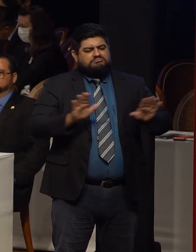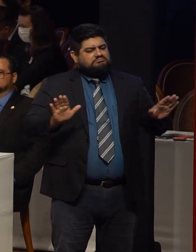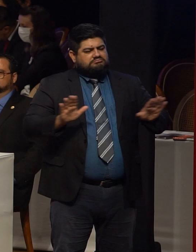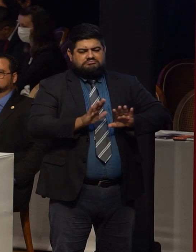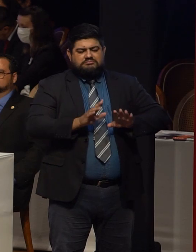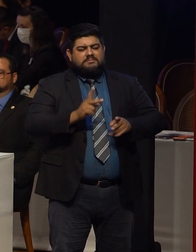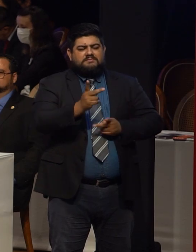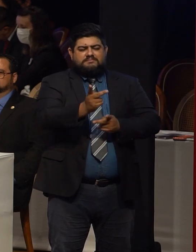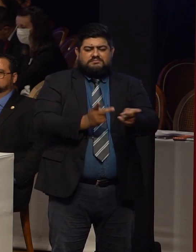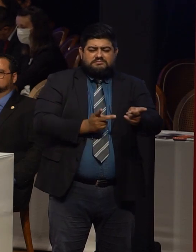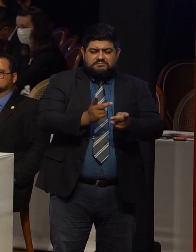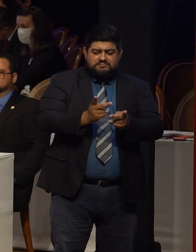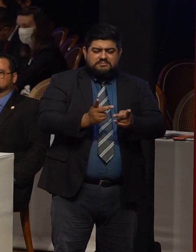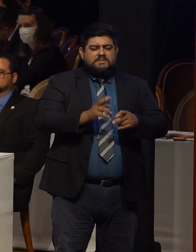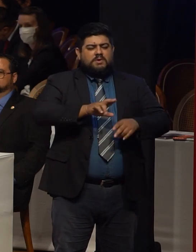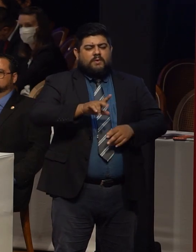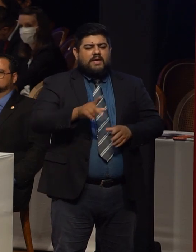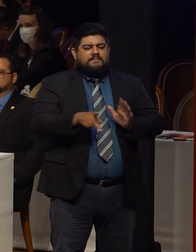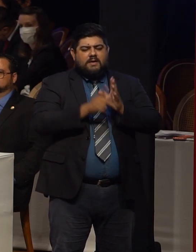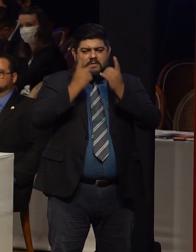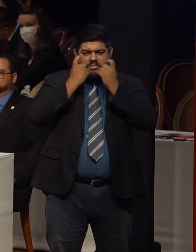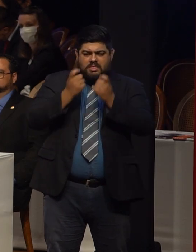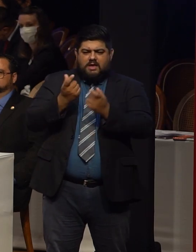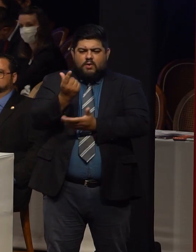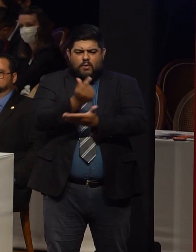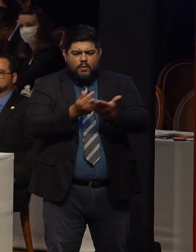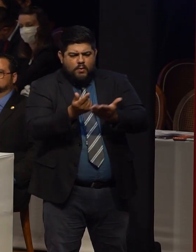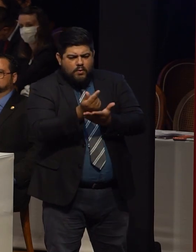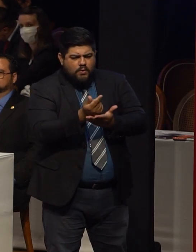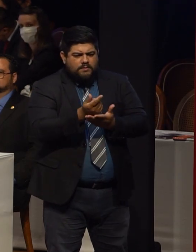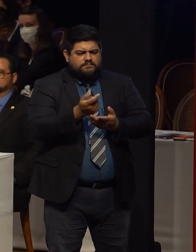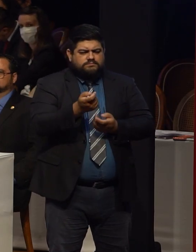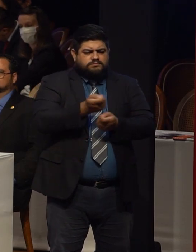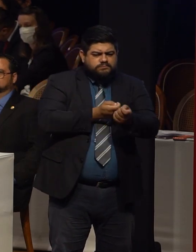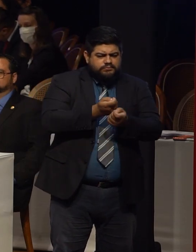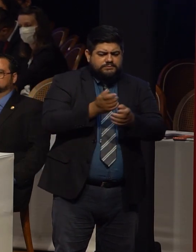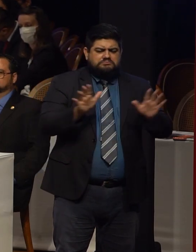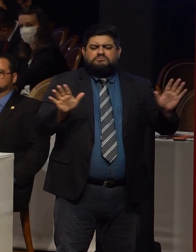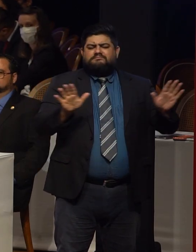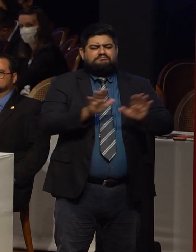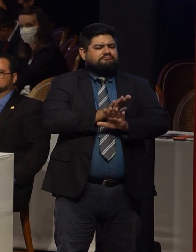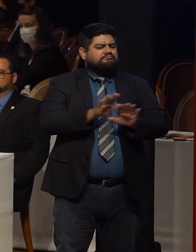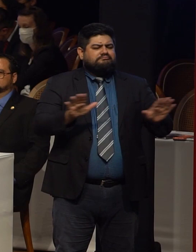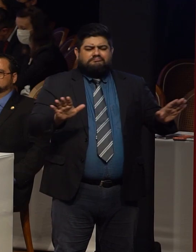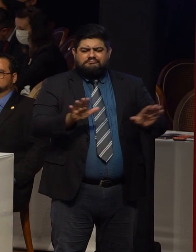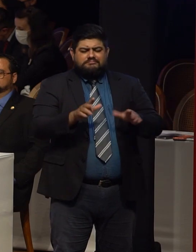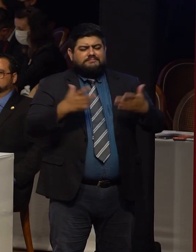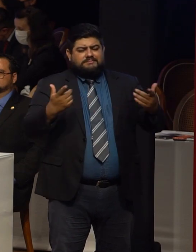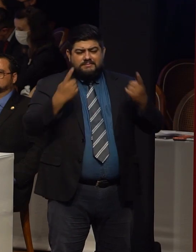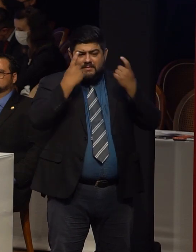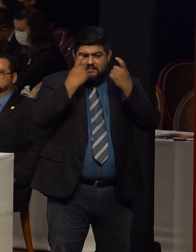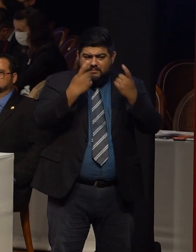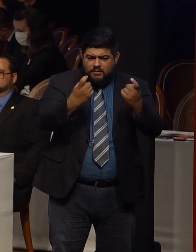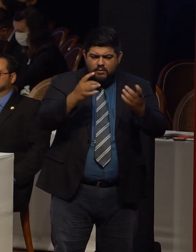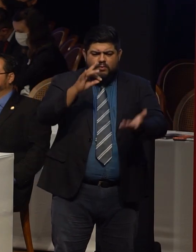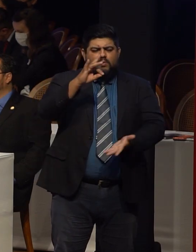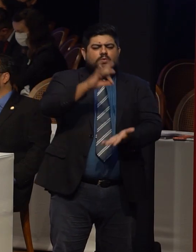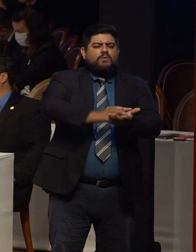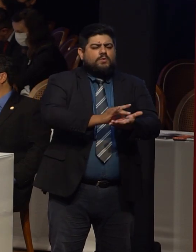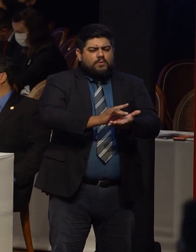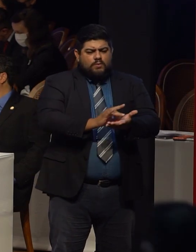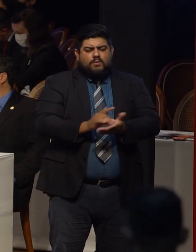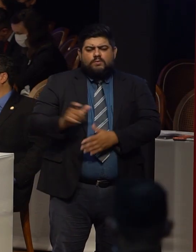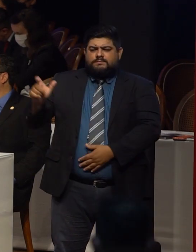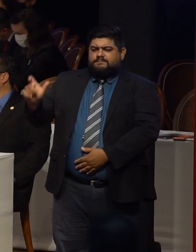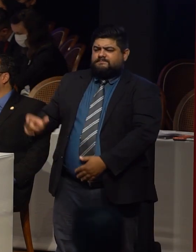não um projeto que defende interesses econômicos específicos, né? E há um interesse real, né, na pessoa do